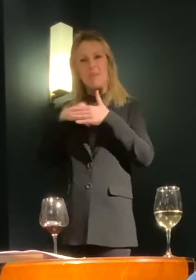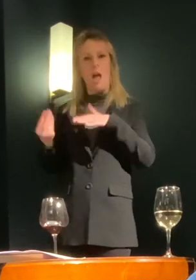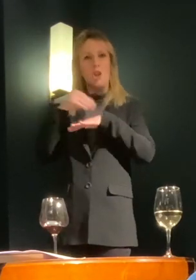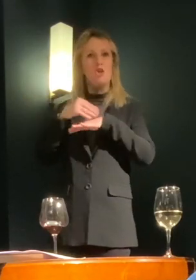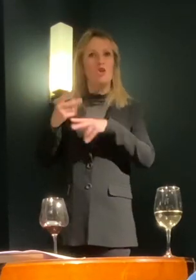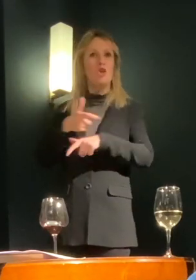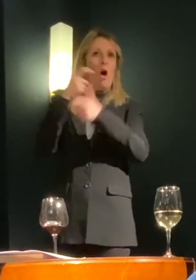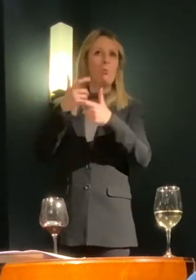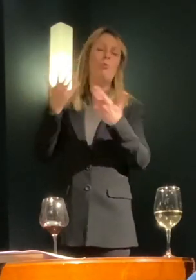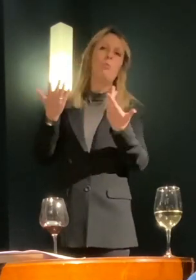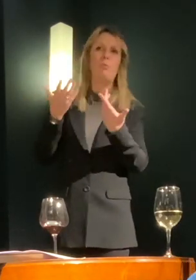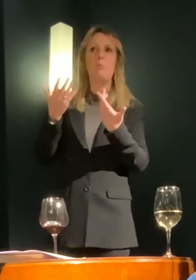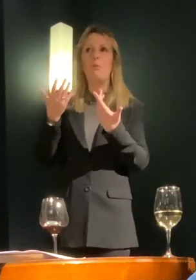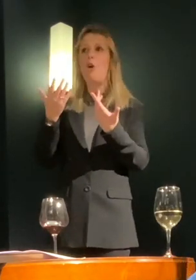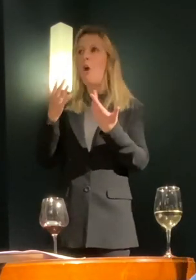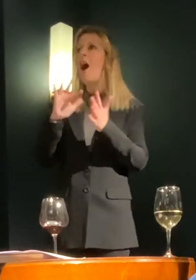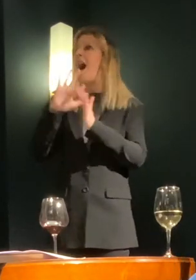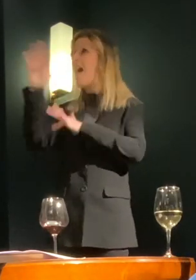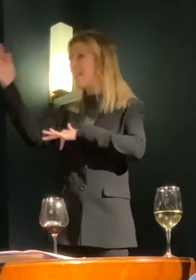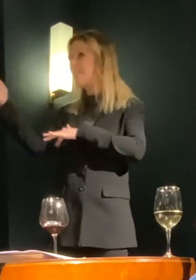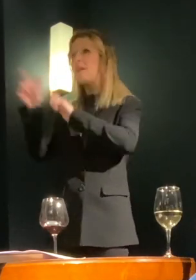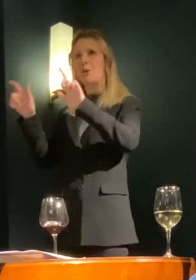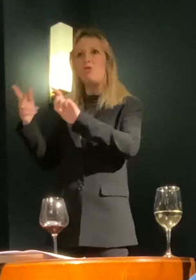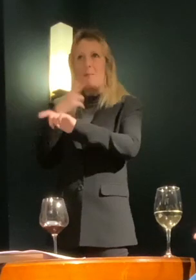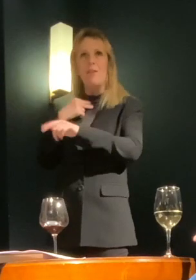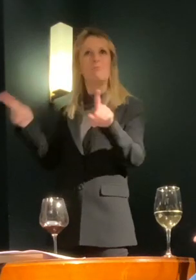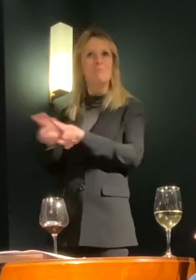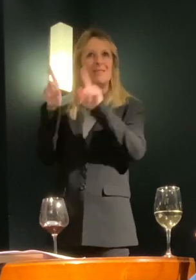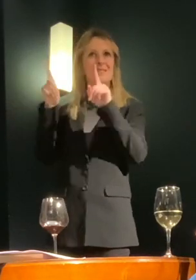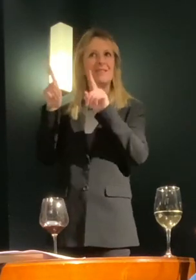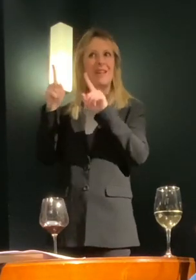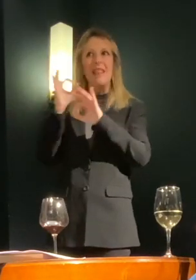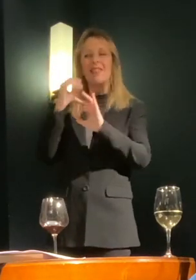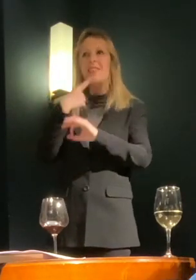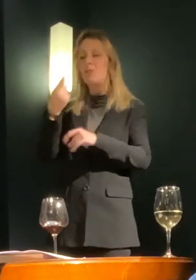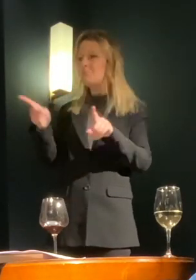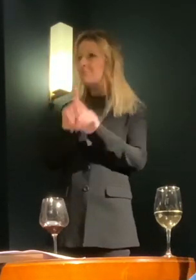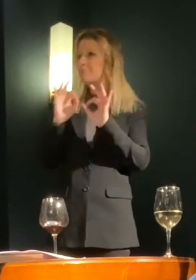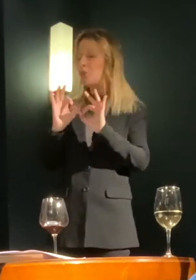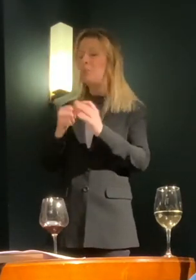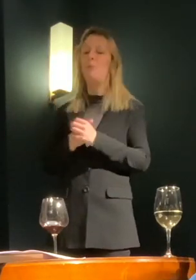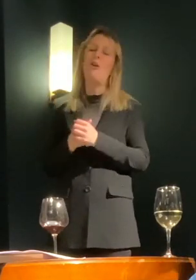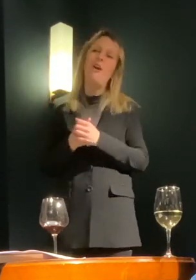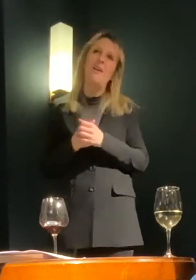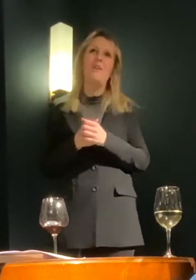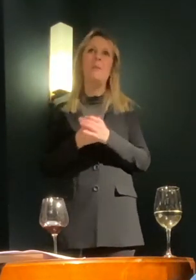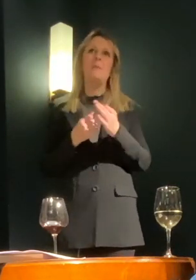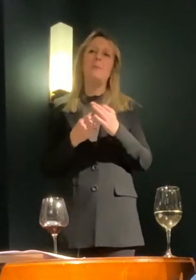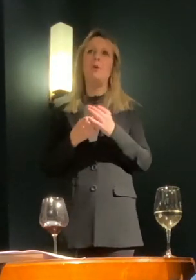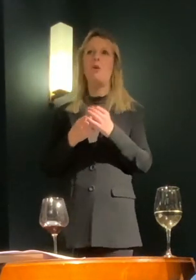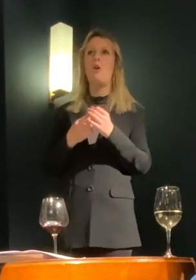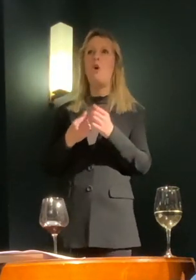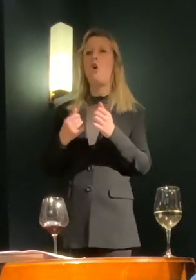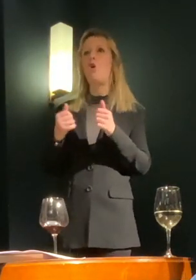anche da persone che non conosco, mi è stato detto questa cosa, che appunto si sentivano un po'